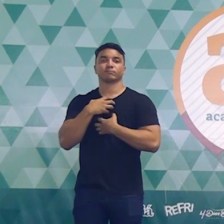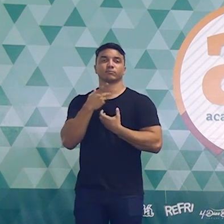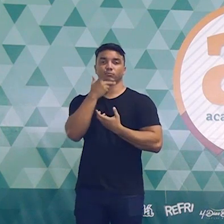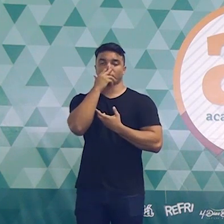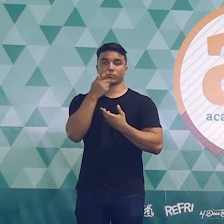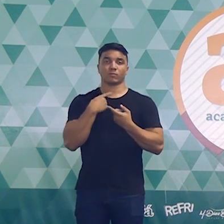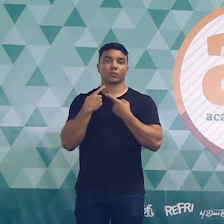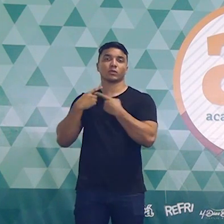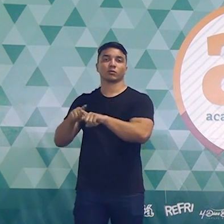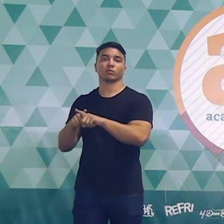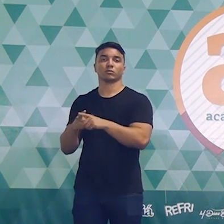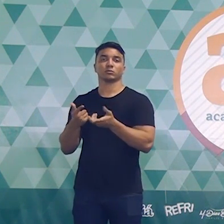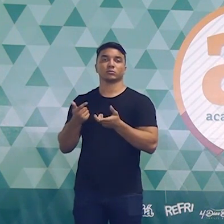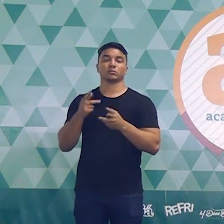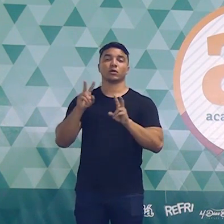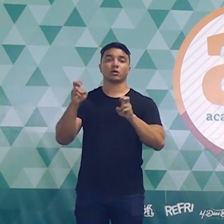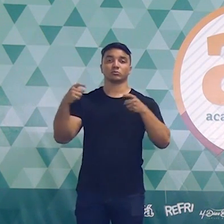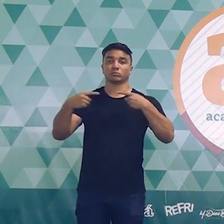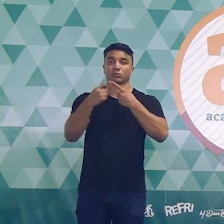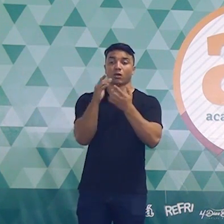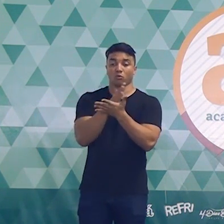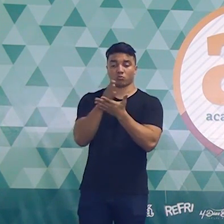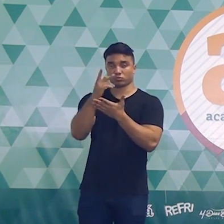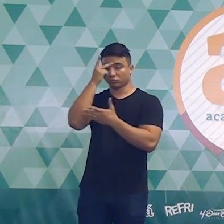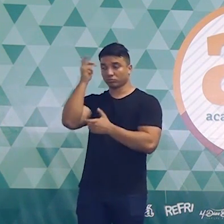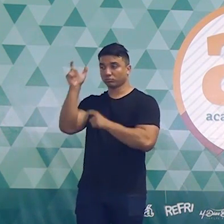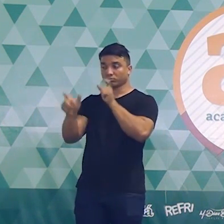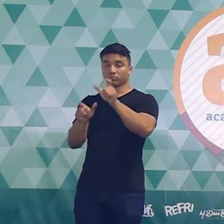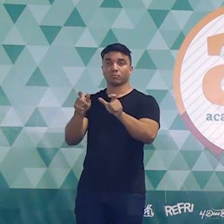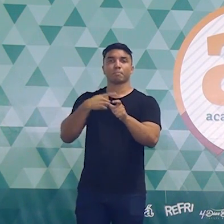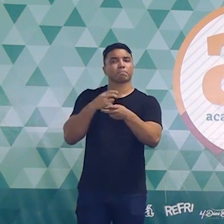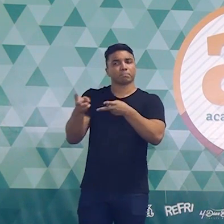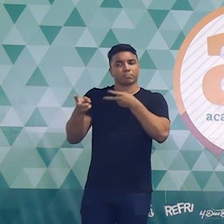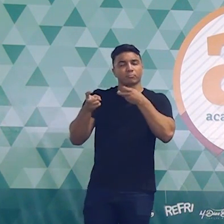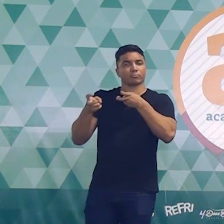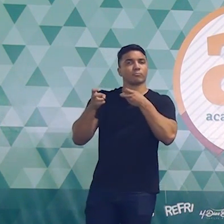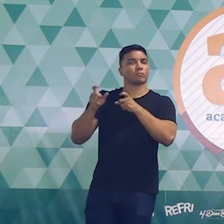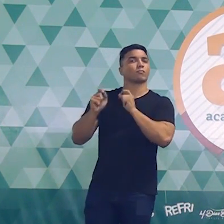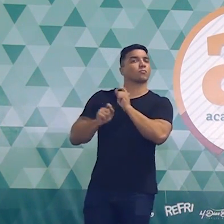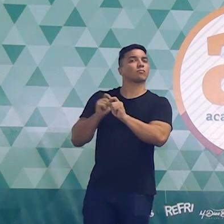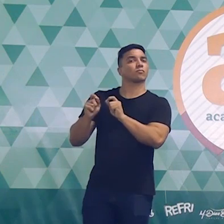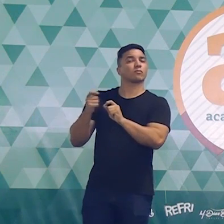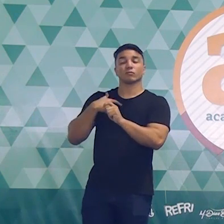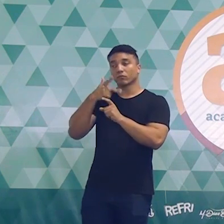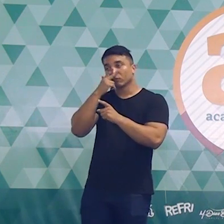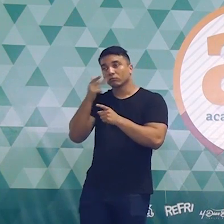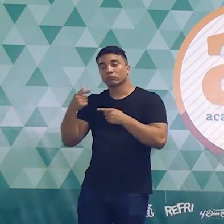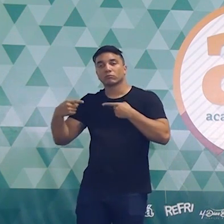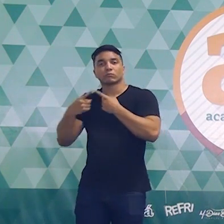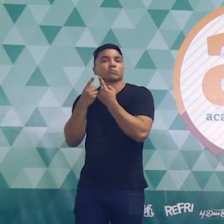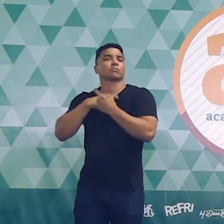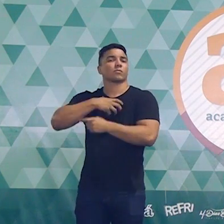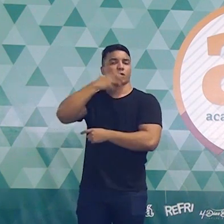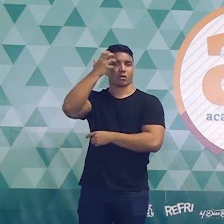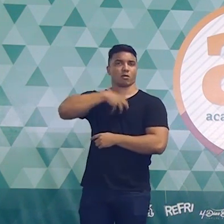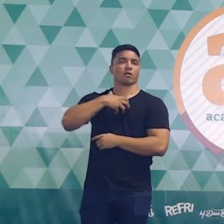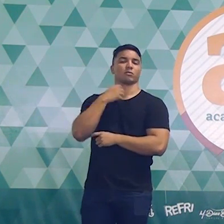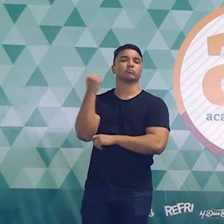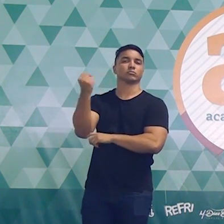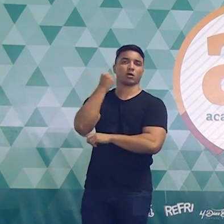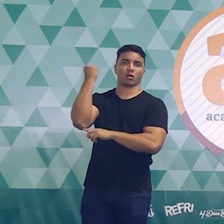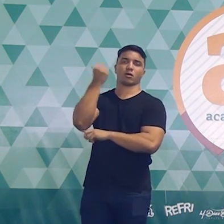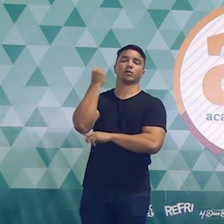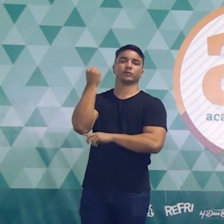a opressão em relação a alguns indivíduos tem se notabilizado como uma situação cada vez mais grave, cada vez mais